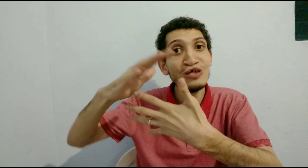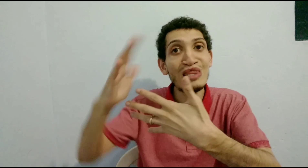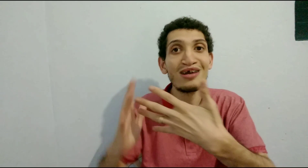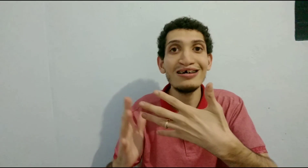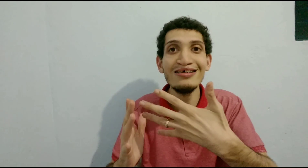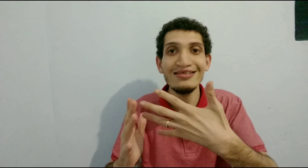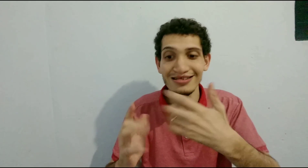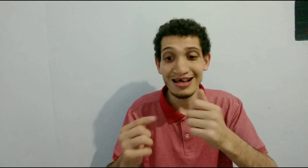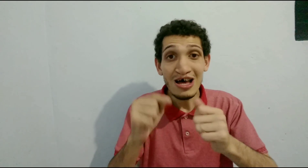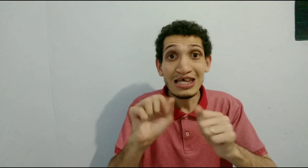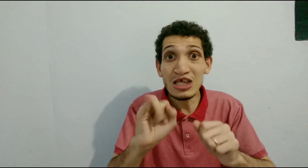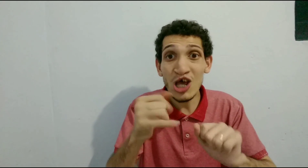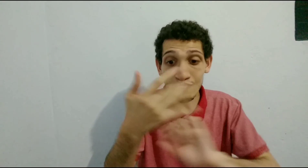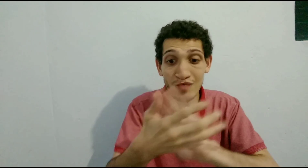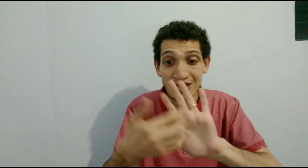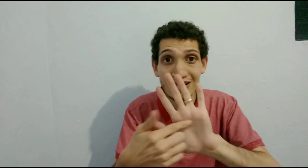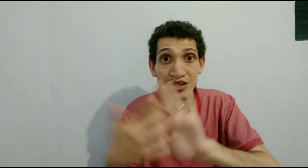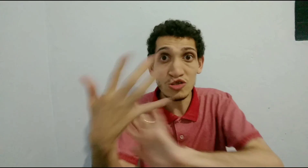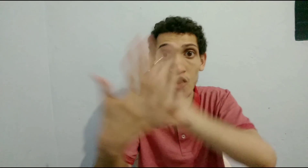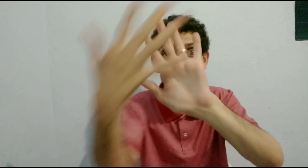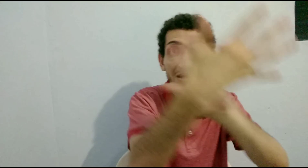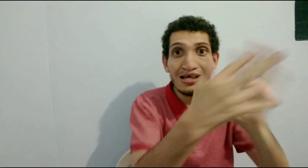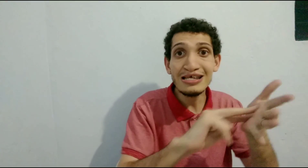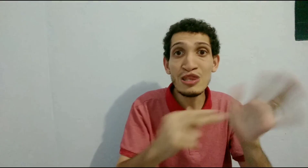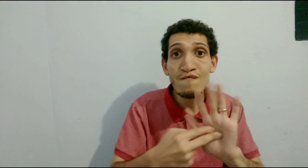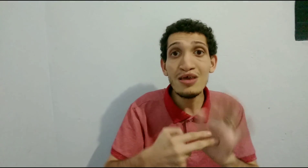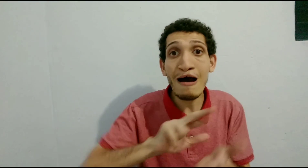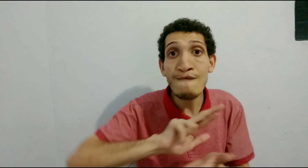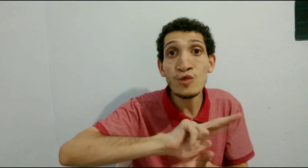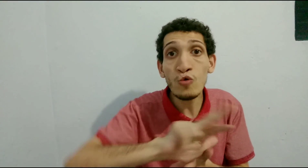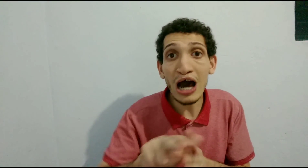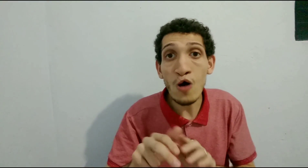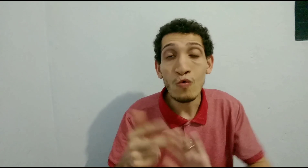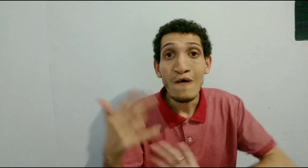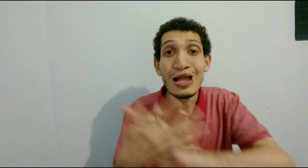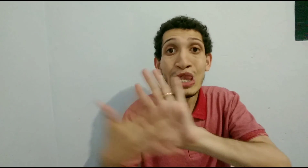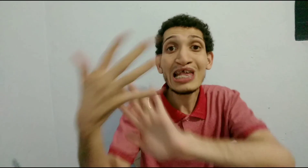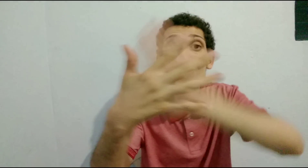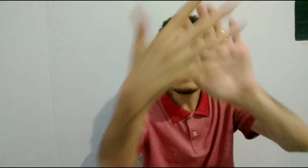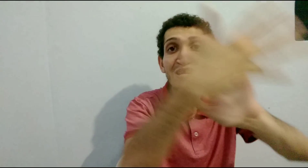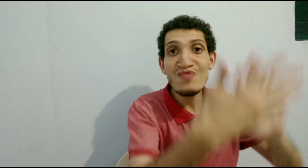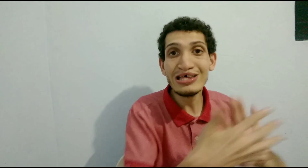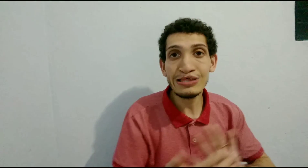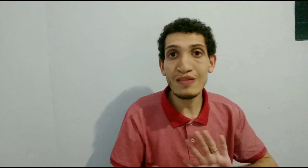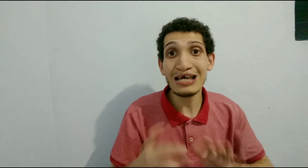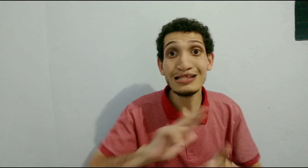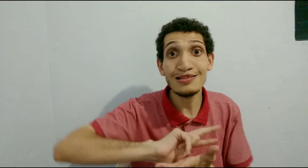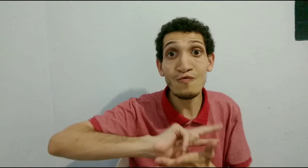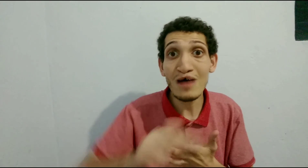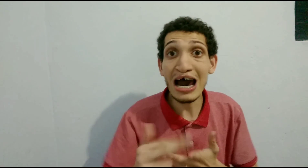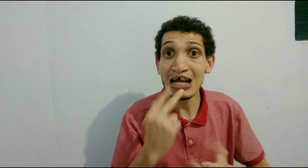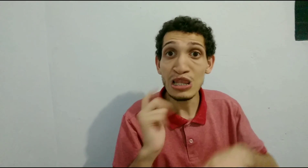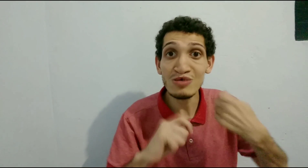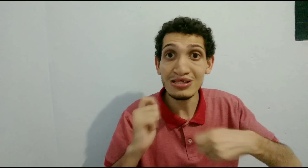de Libra é isso. Se eu faço assim, significa plural, língua de sinais, são várias línguas de